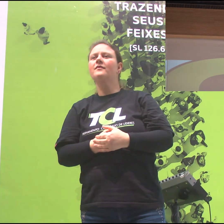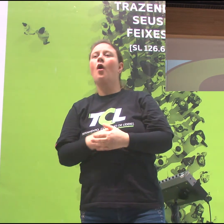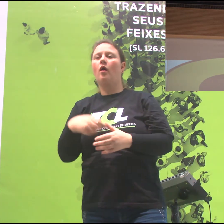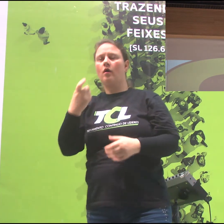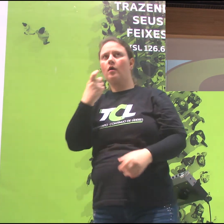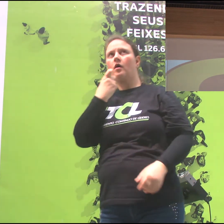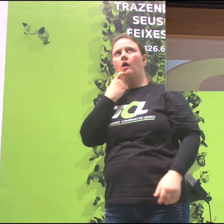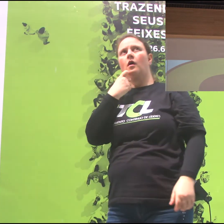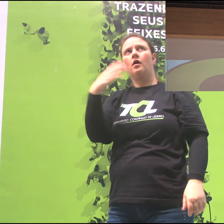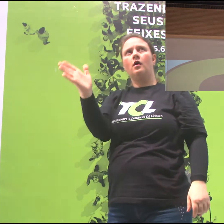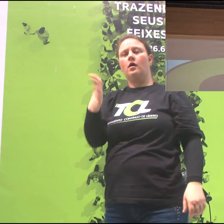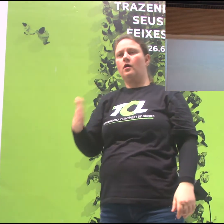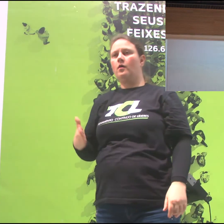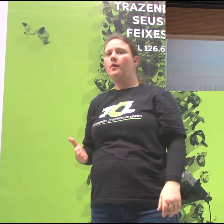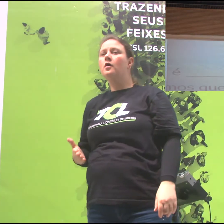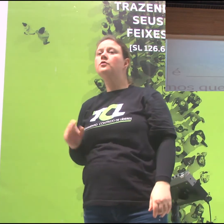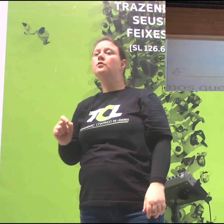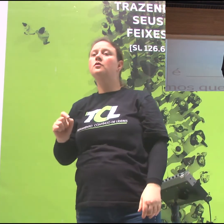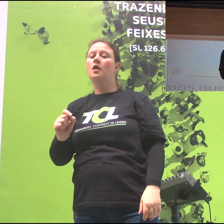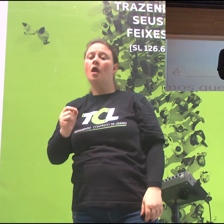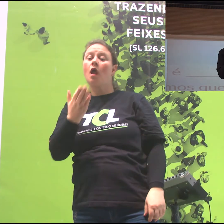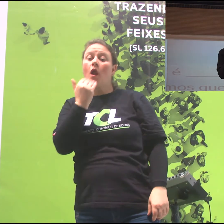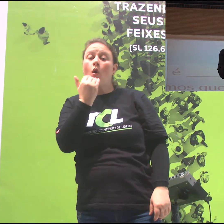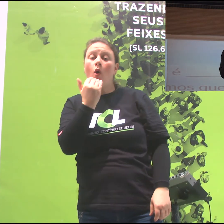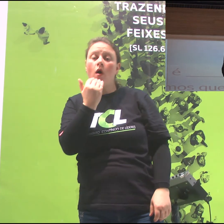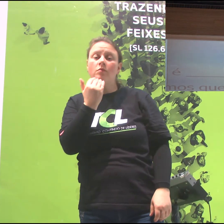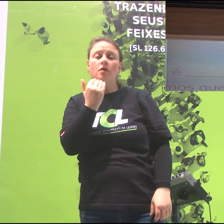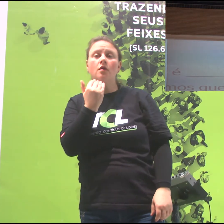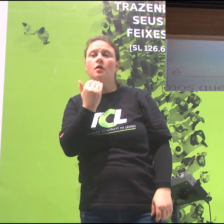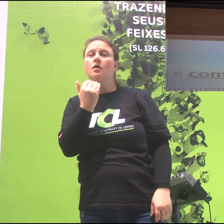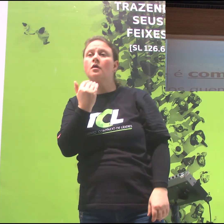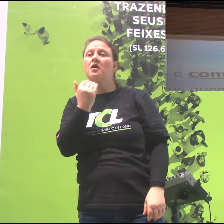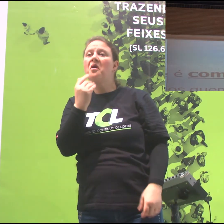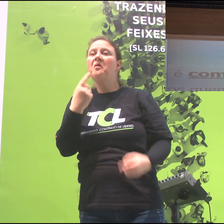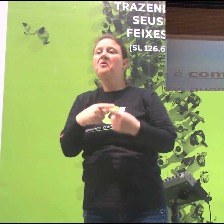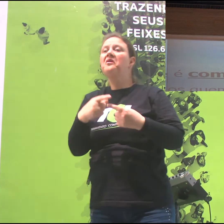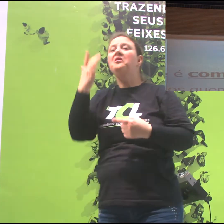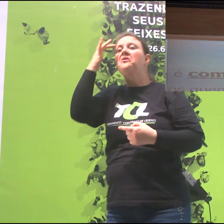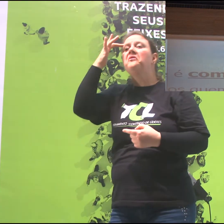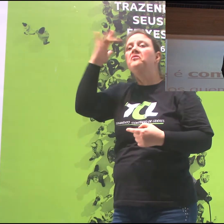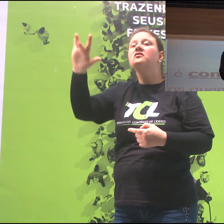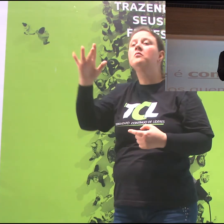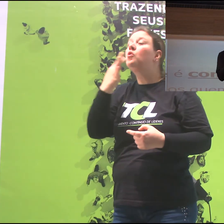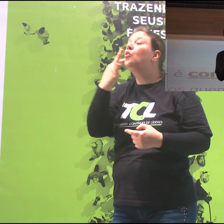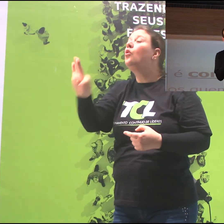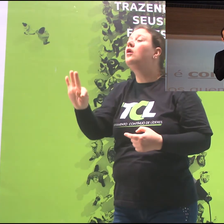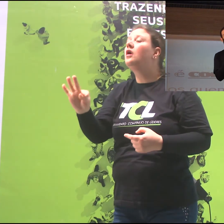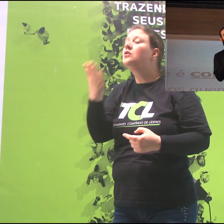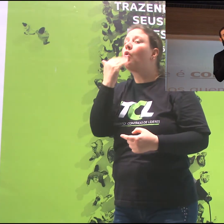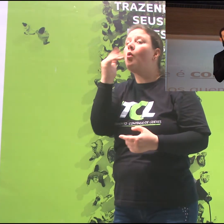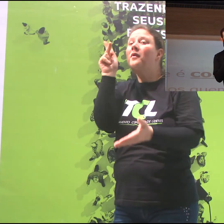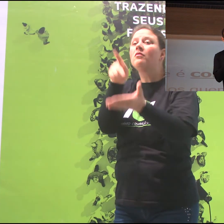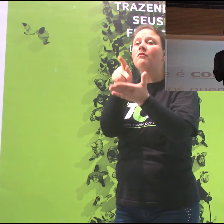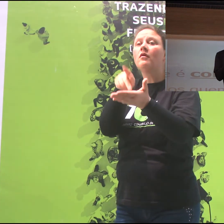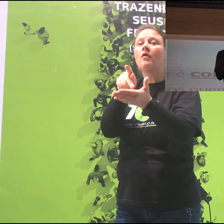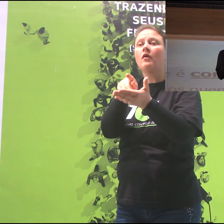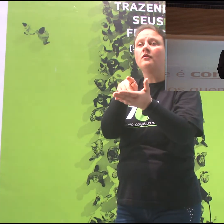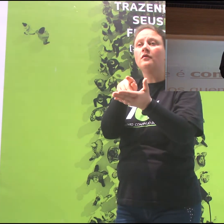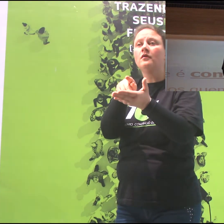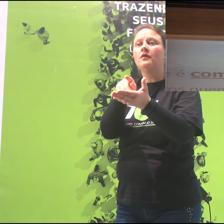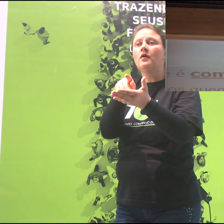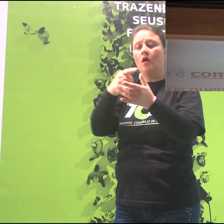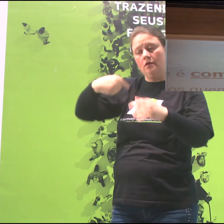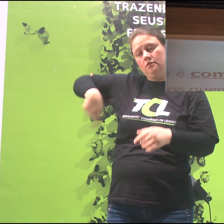novo. Conhecemos o que é comida de verdade,